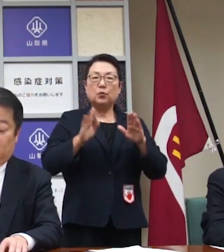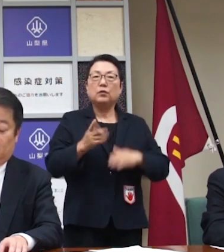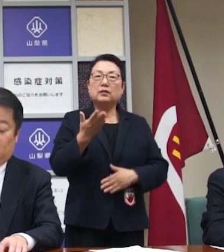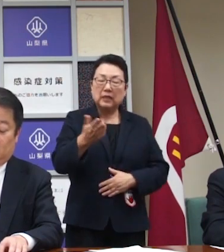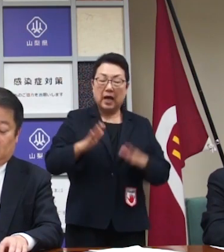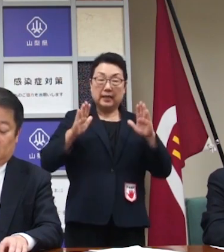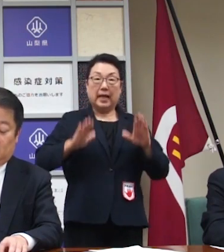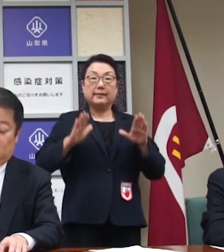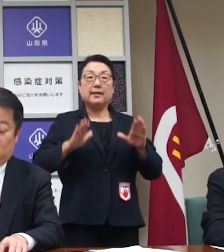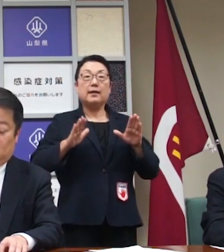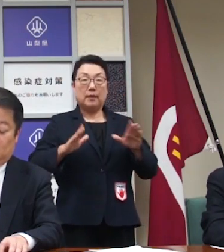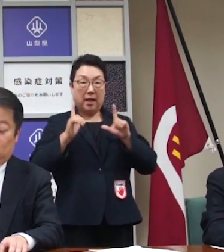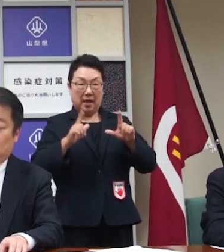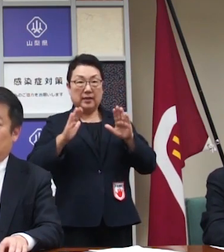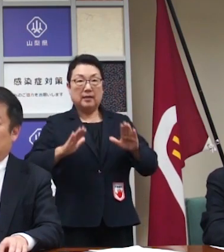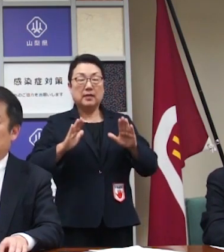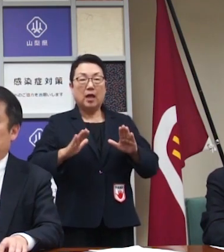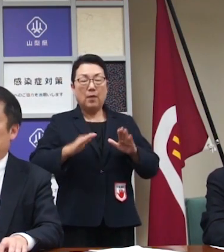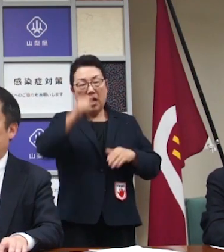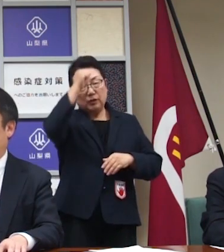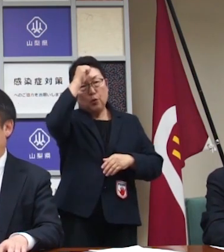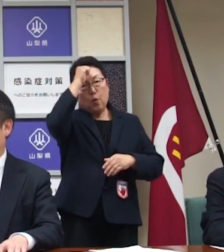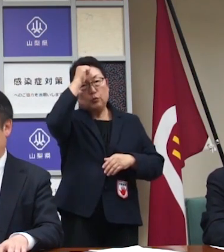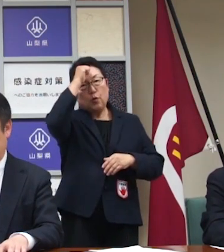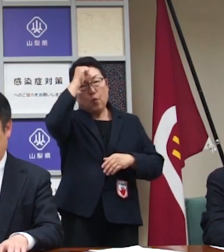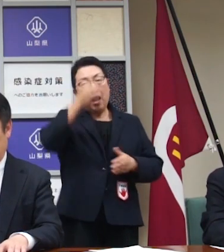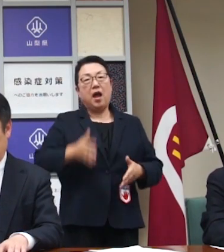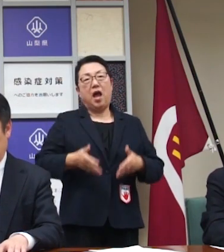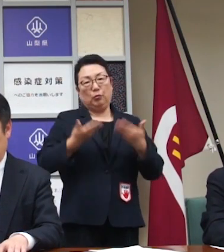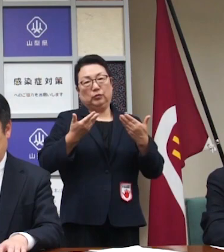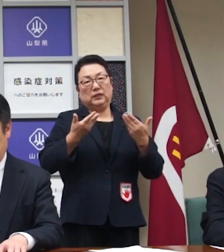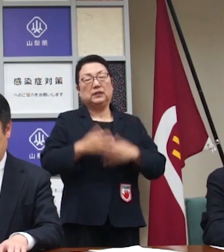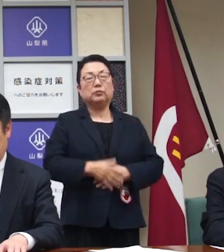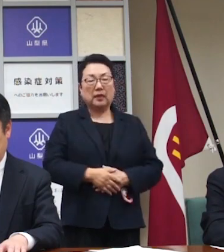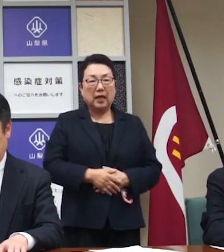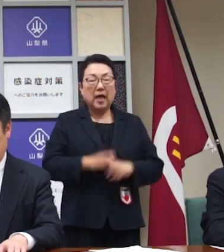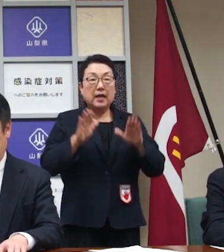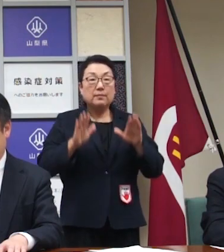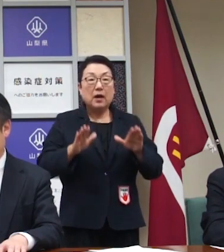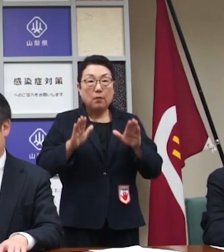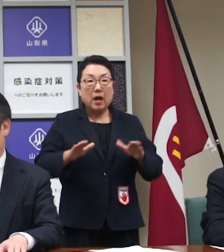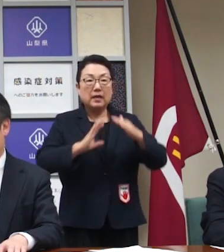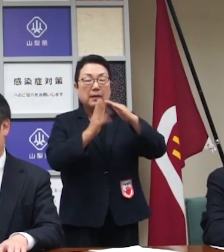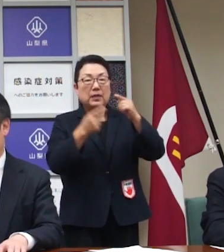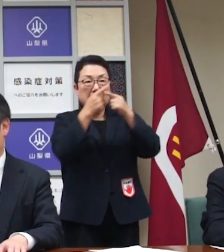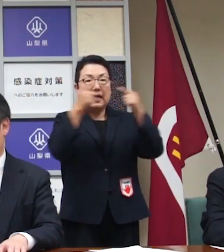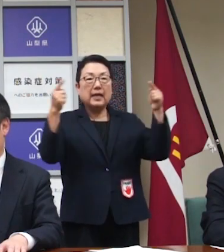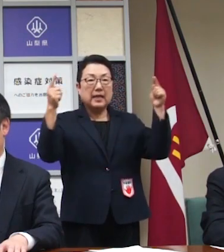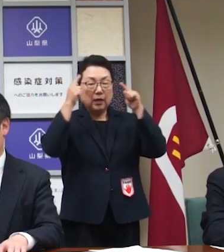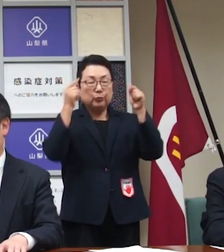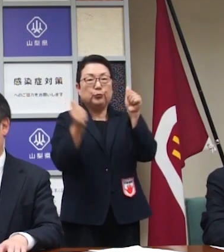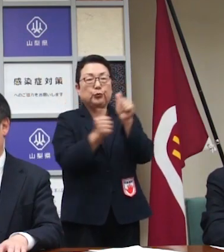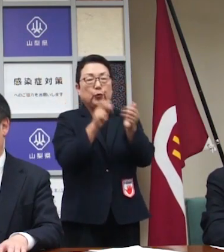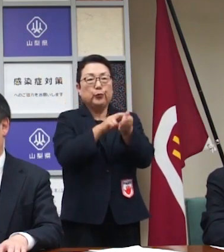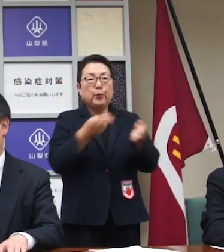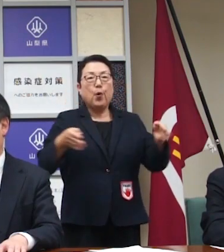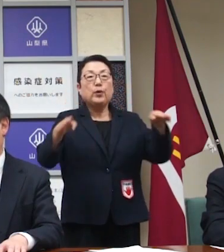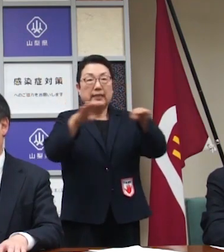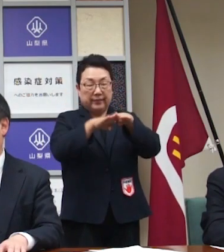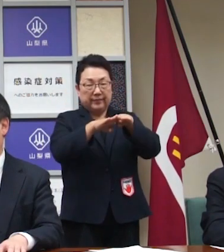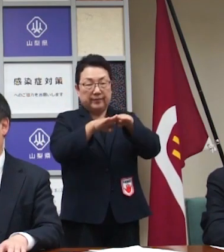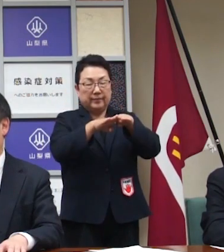は、症状は軽症というふうに聞いております。で、現時点で山梨大学の附属病院